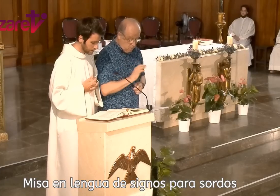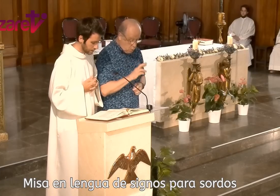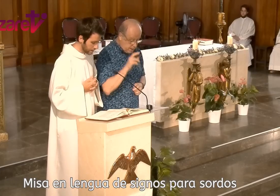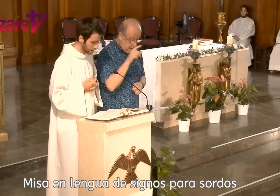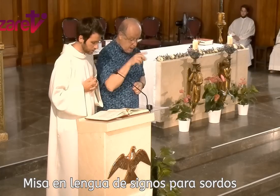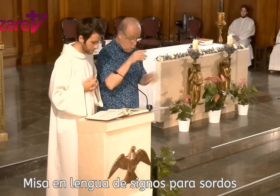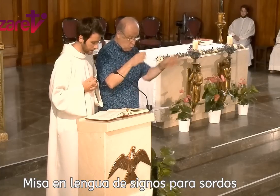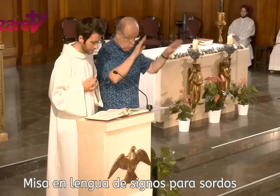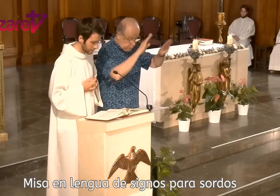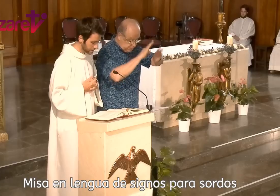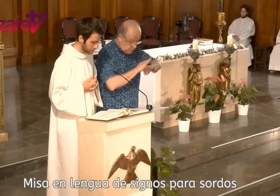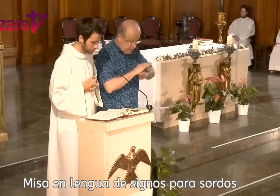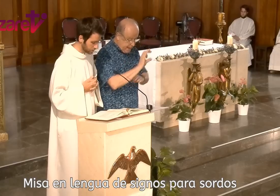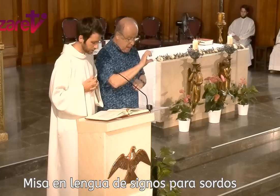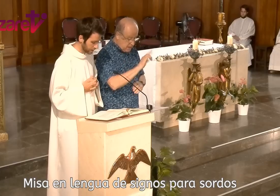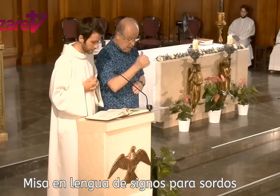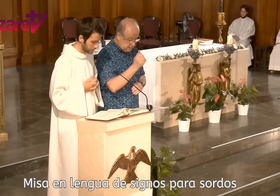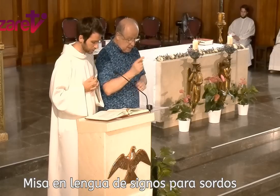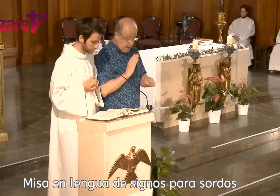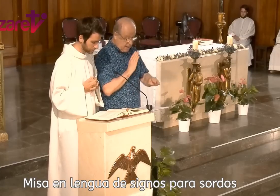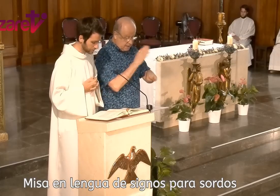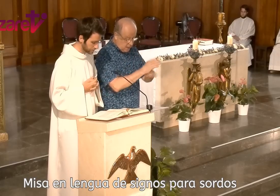Le llegó la palabra del Señor que le dijo: